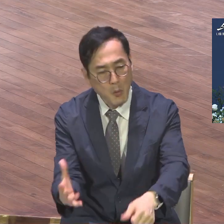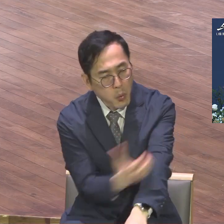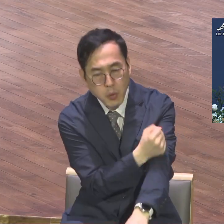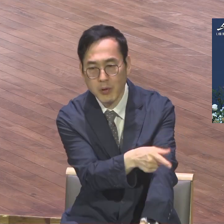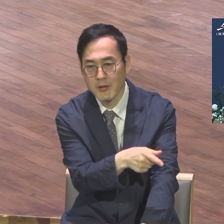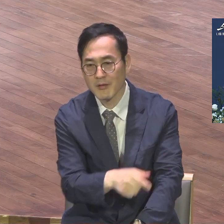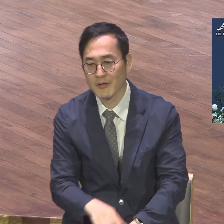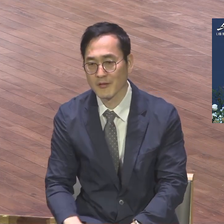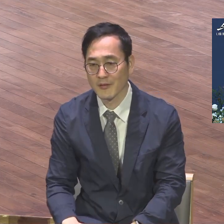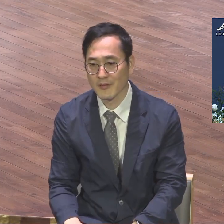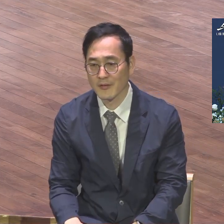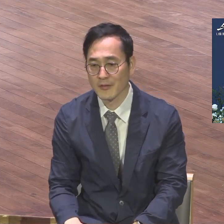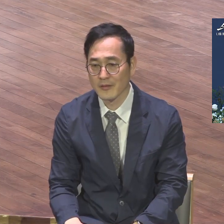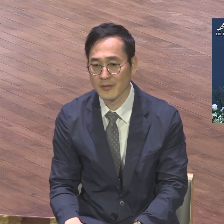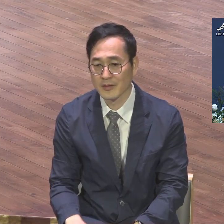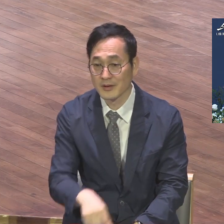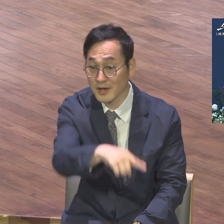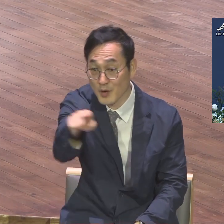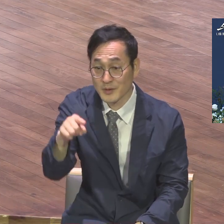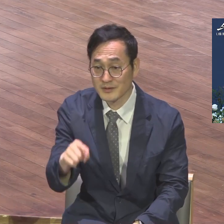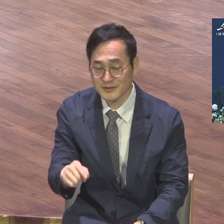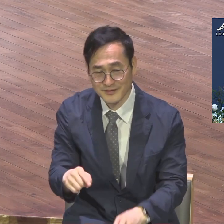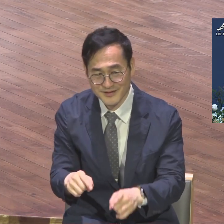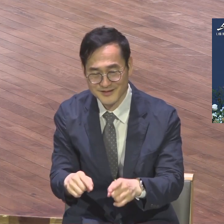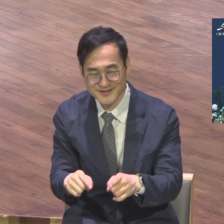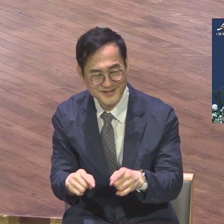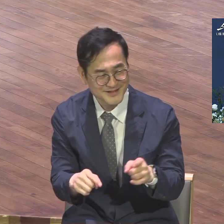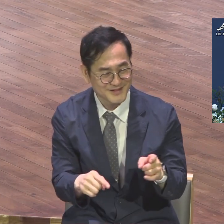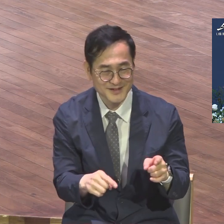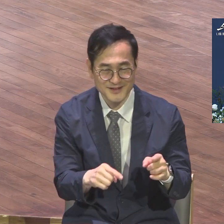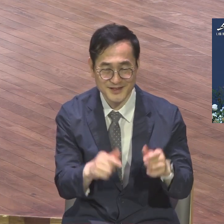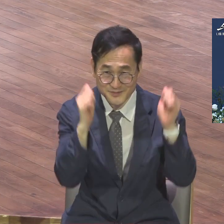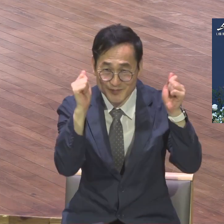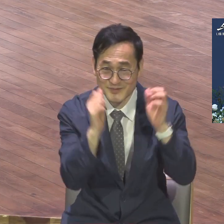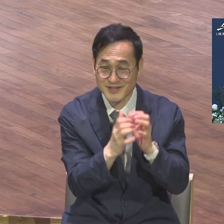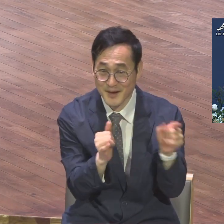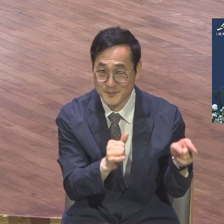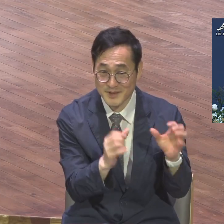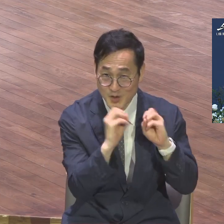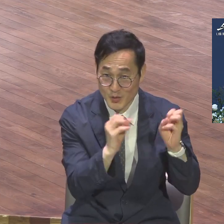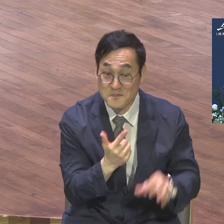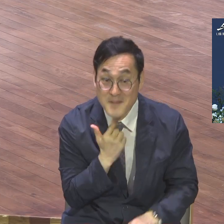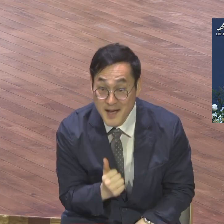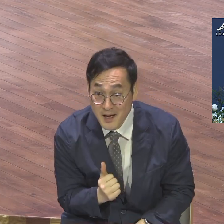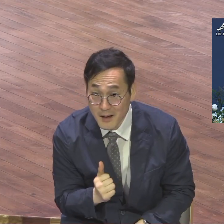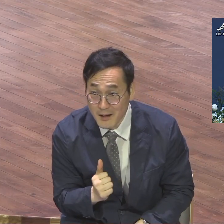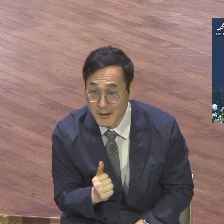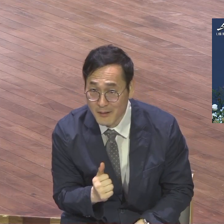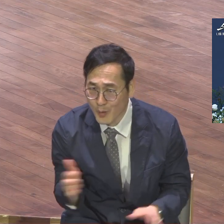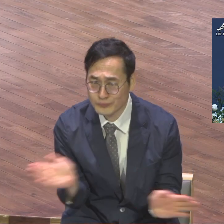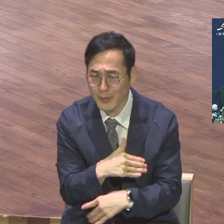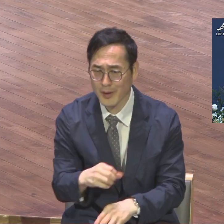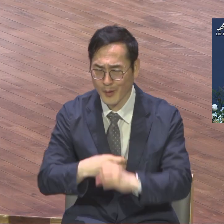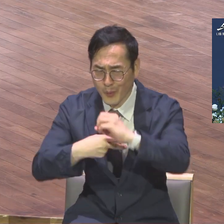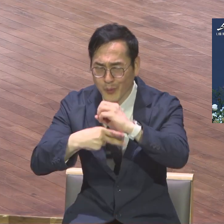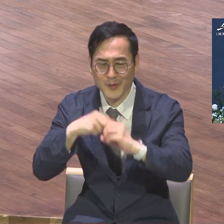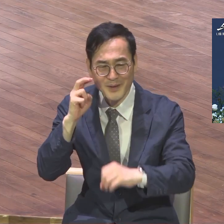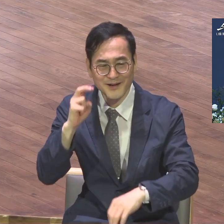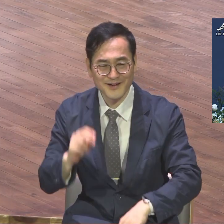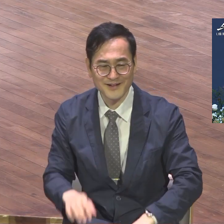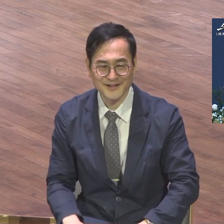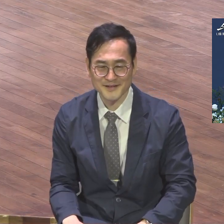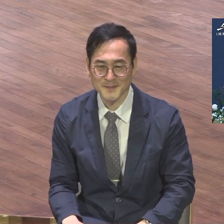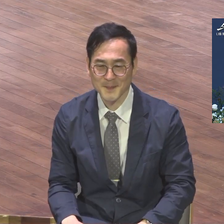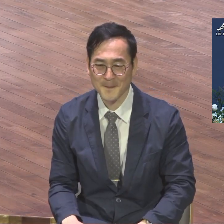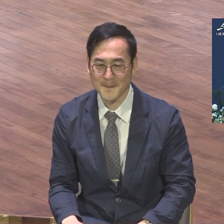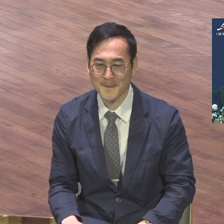평생 예수님도 무속인 전도해봤어요? 무속인 국인 가서 복음 전하기커녕